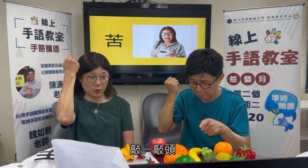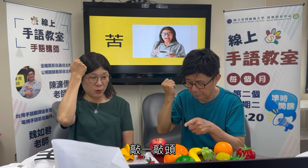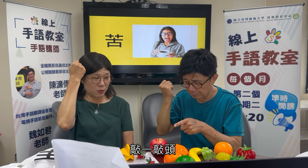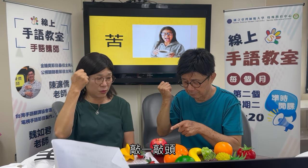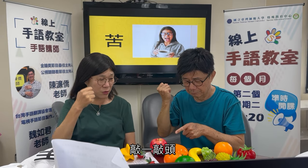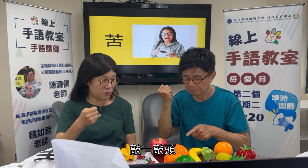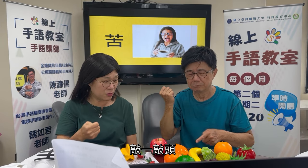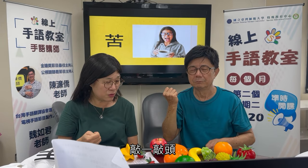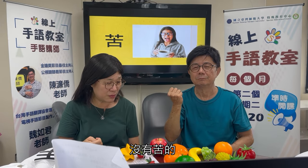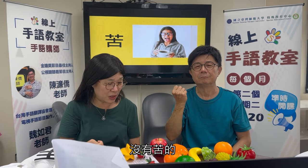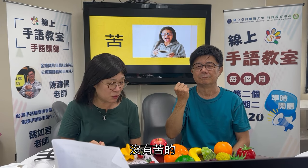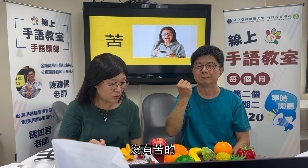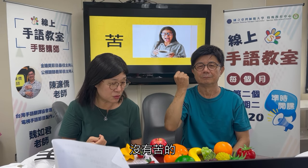苦，没有苦的，